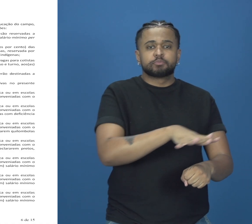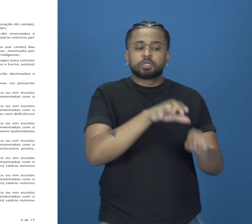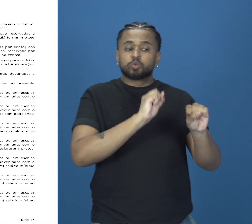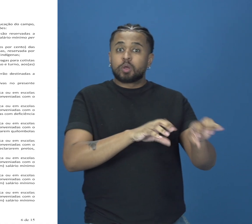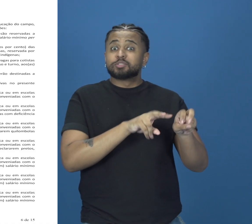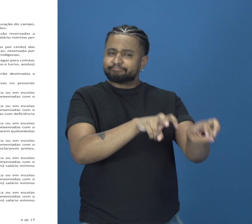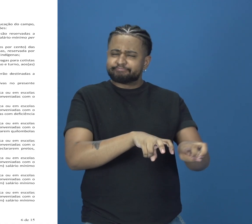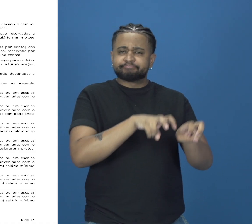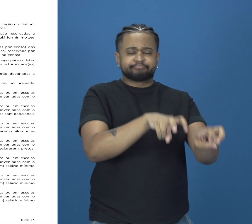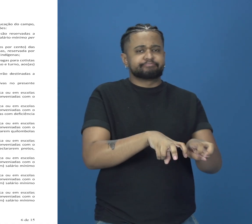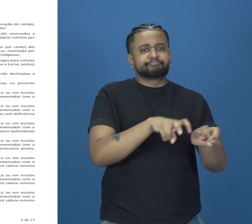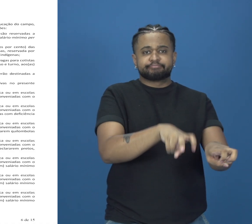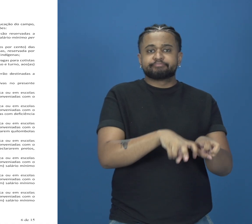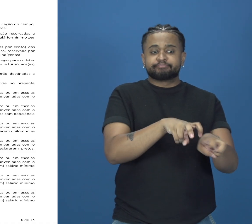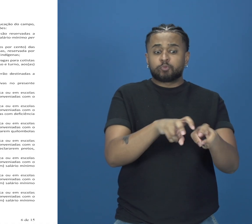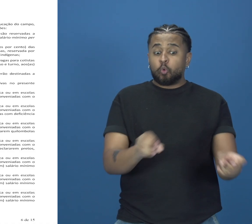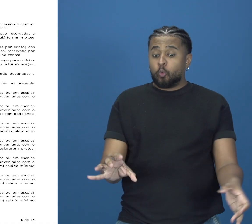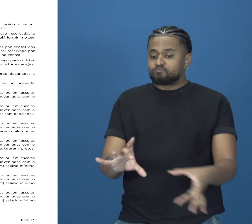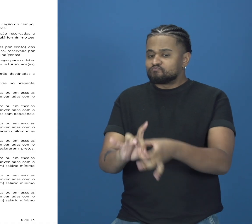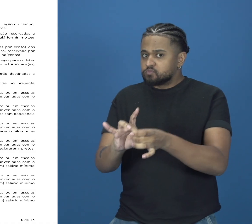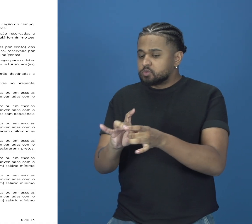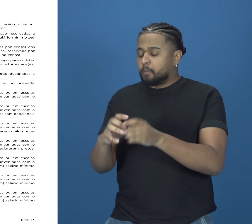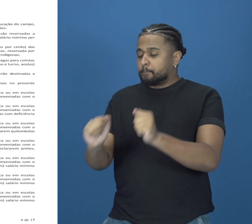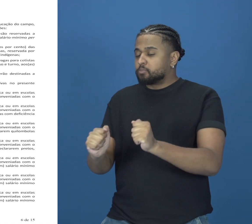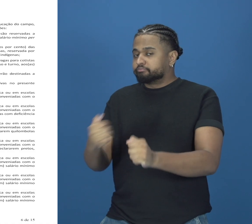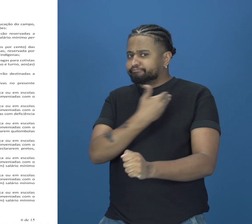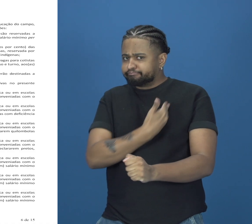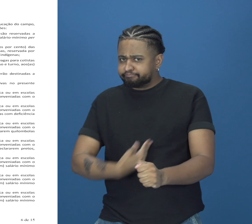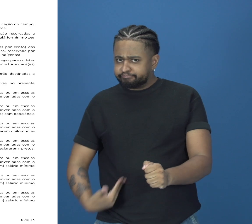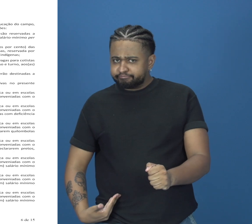da educação do campo, conveniadas com o poder público,